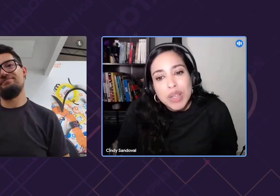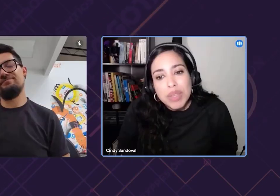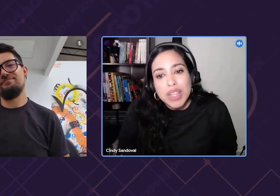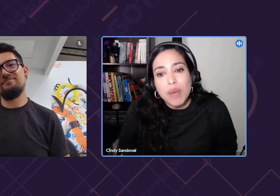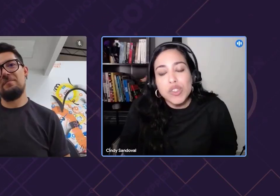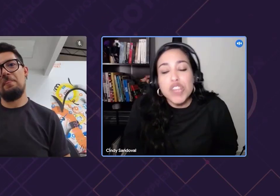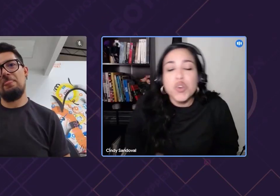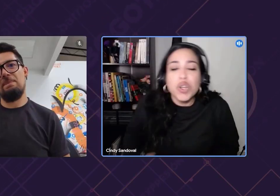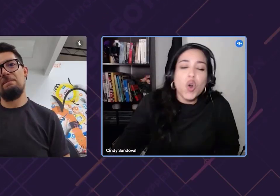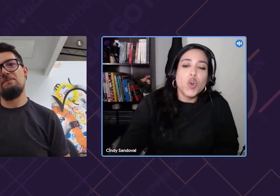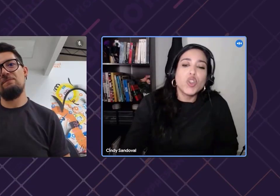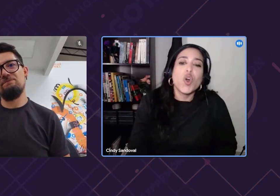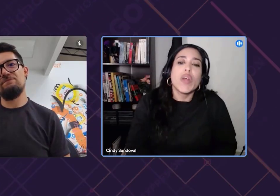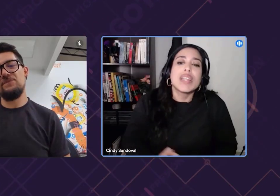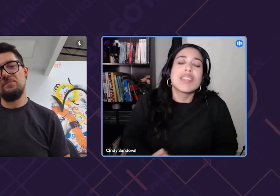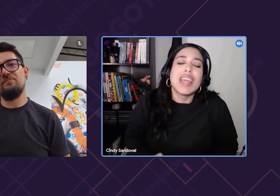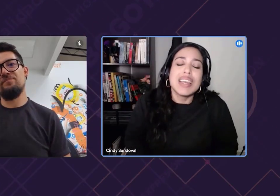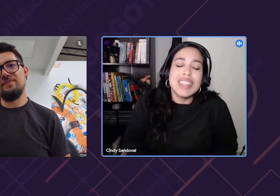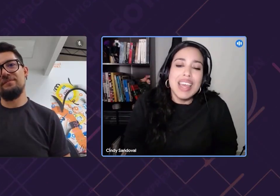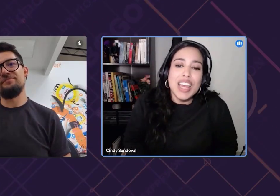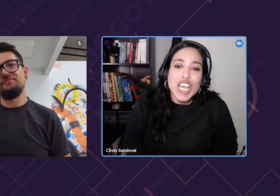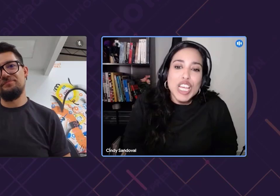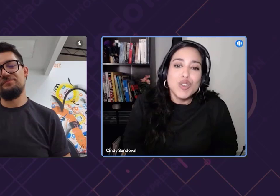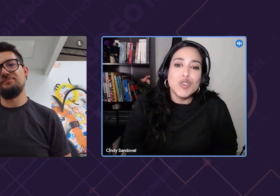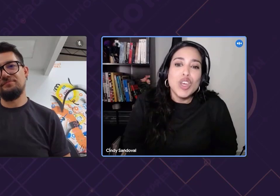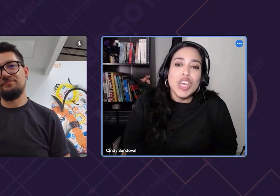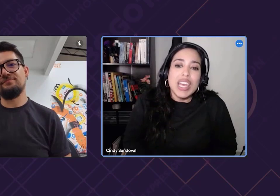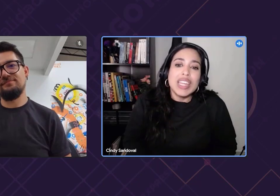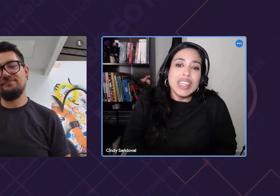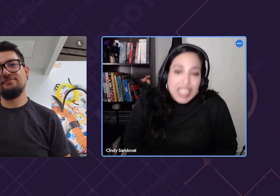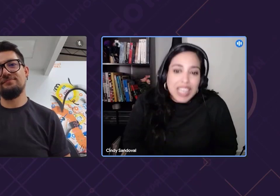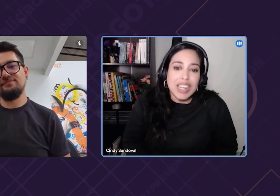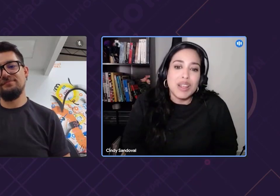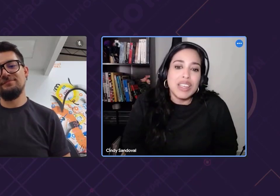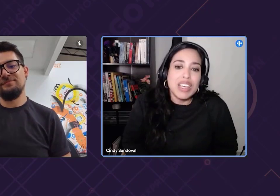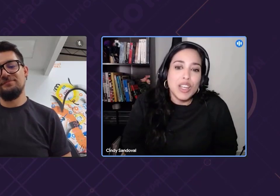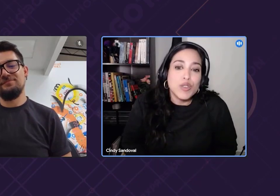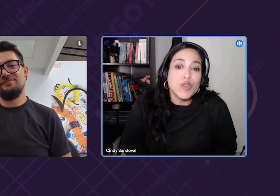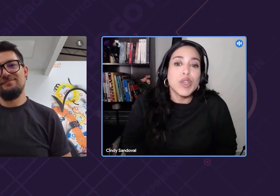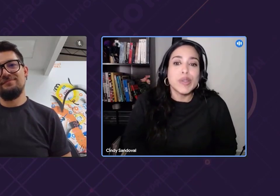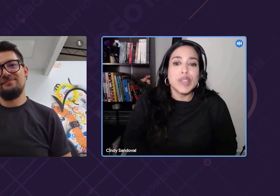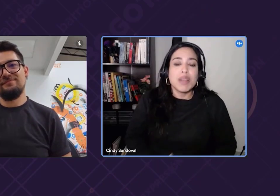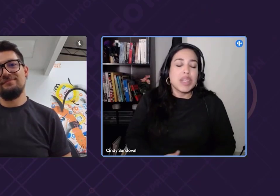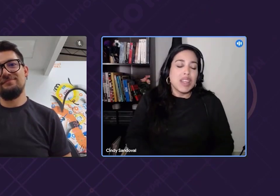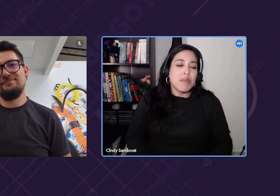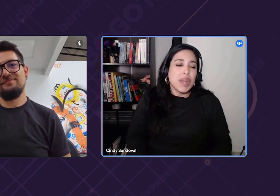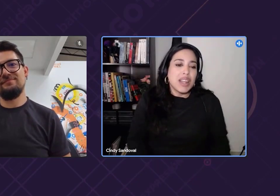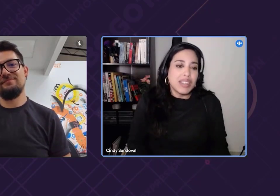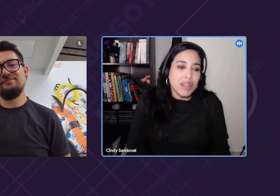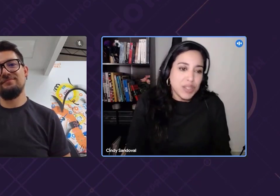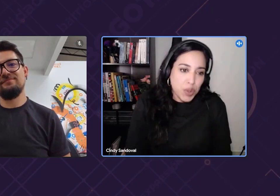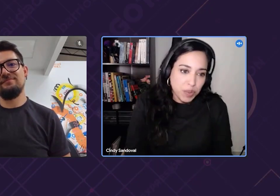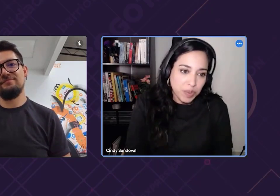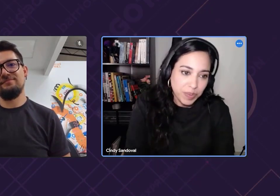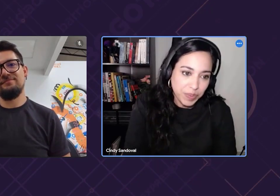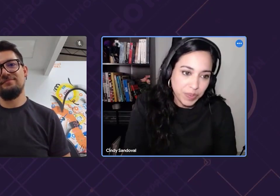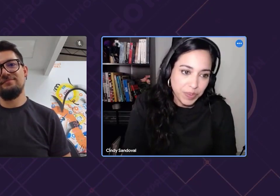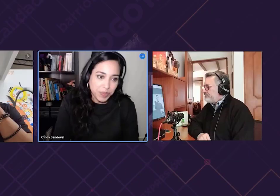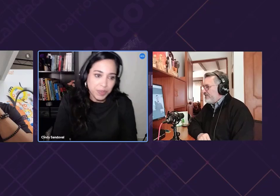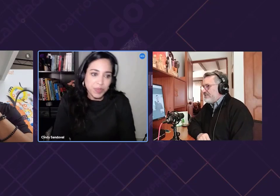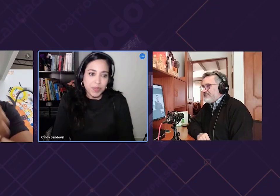encontramos ellos también, digamos que yo recojo todas las quejas que ellos tienen y los consejos que también tienen para la